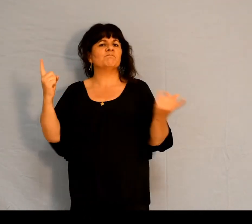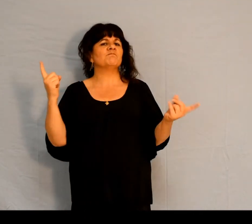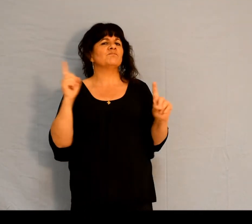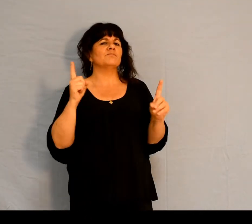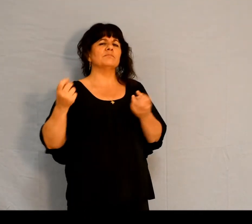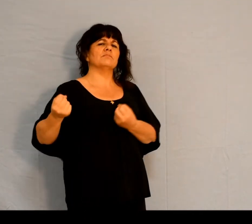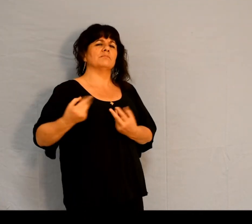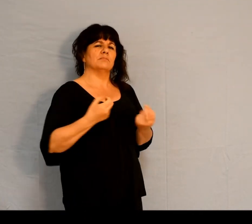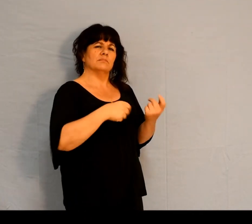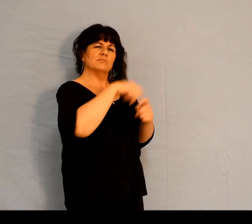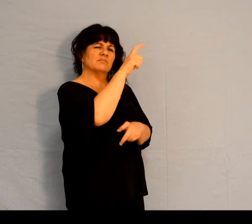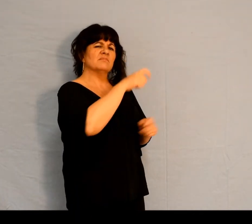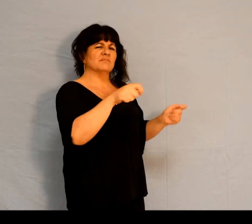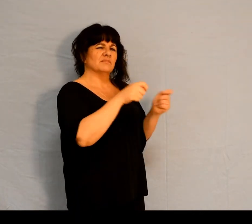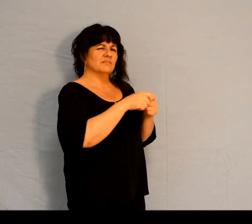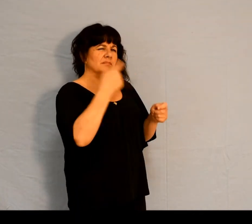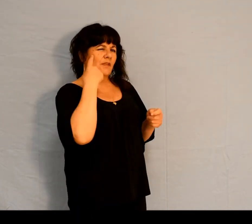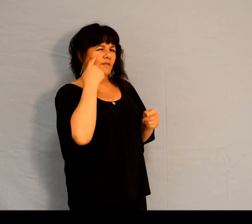en héritage la vie éternelle ?»